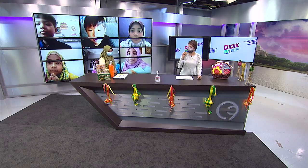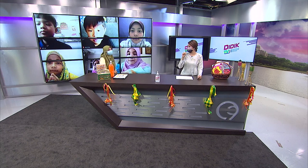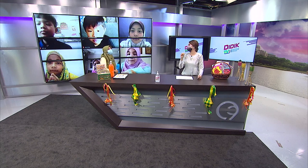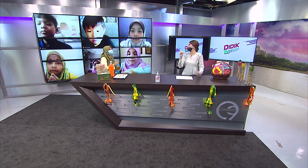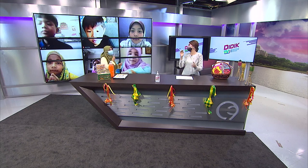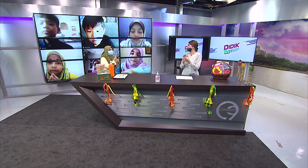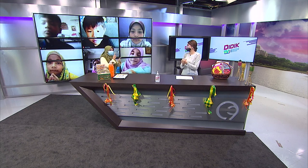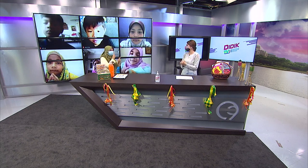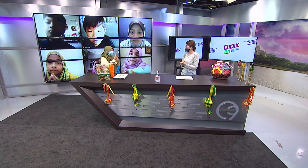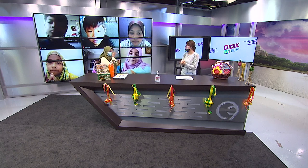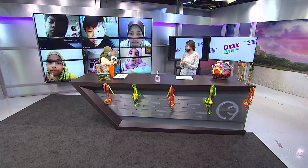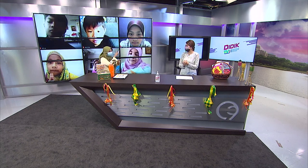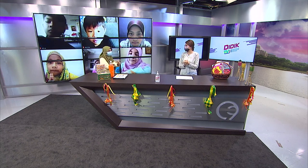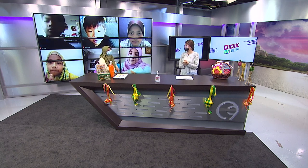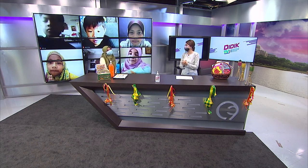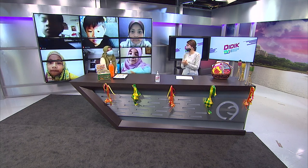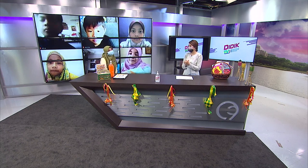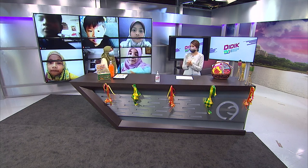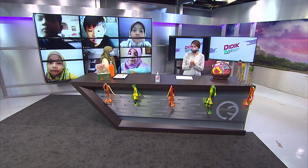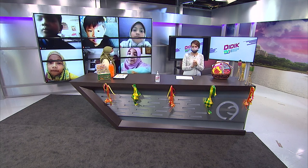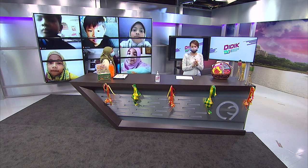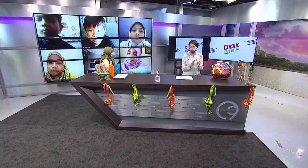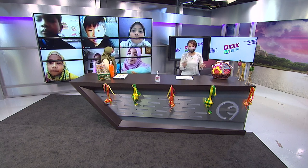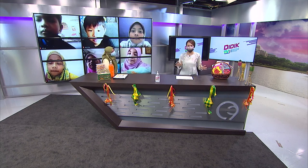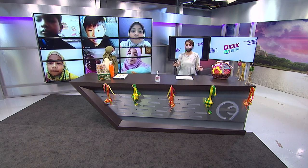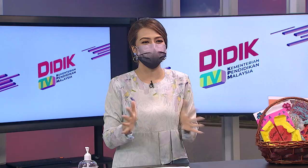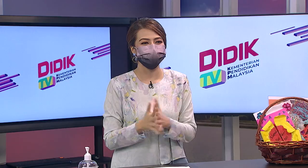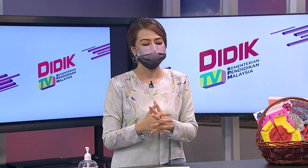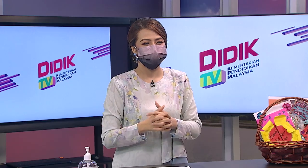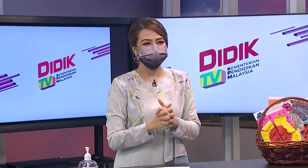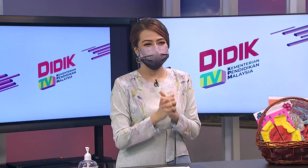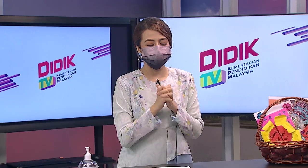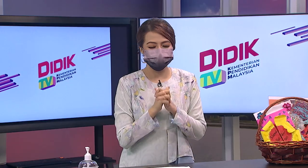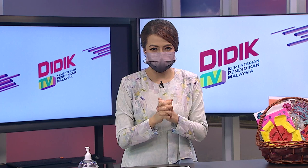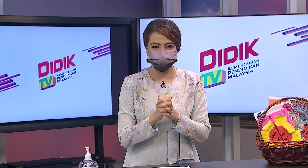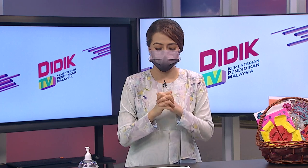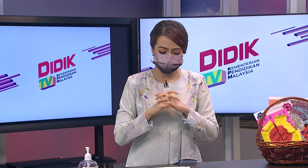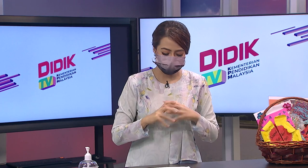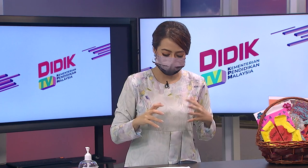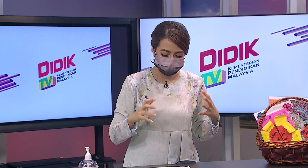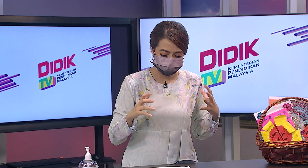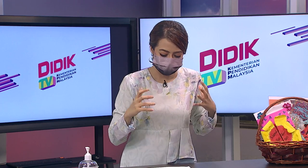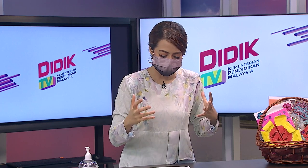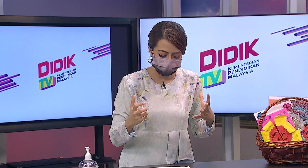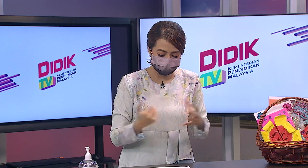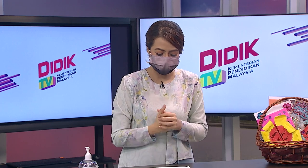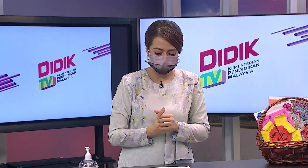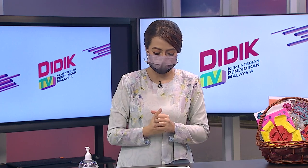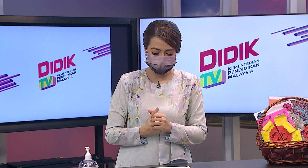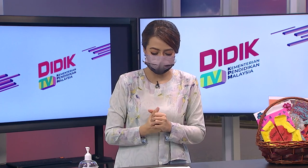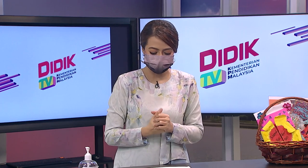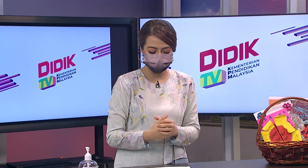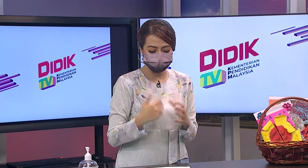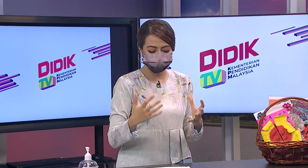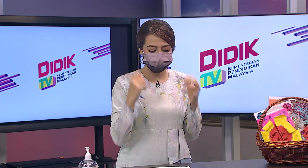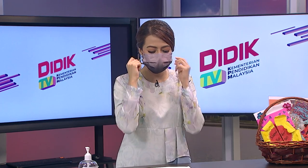TV KPM. Ya, betul. Pandai. Okey, hari ini kita akan belajar subjek pendidikan